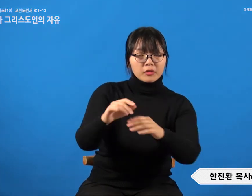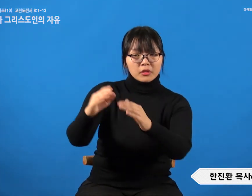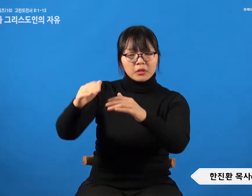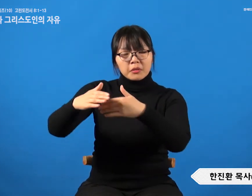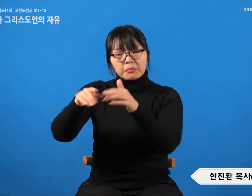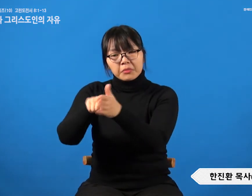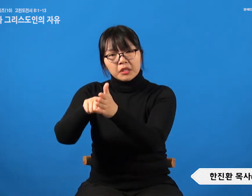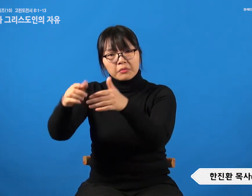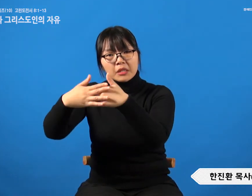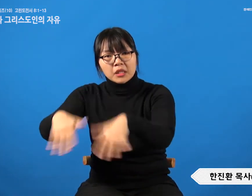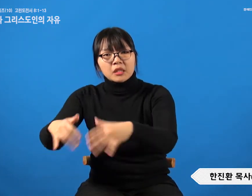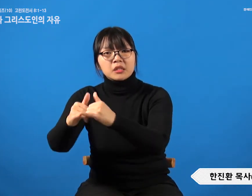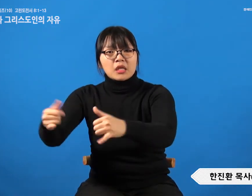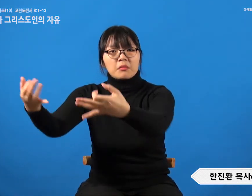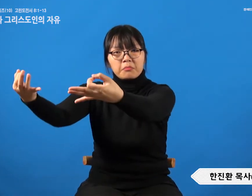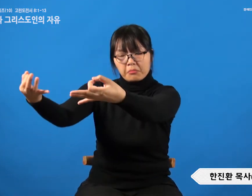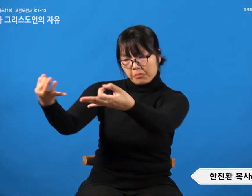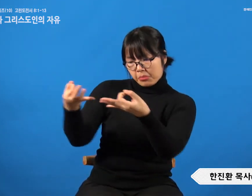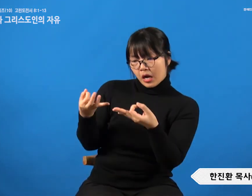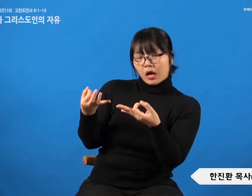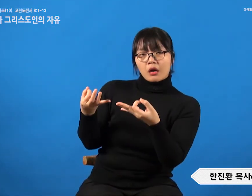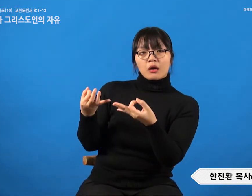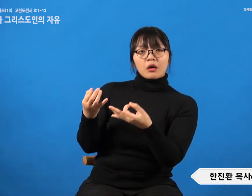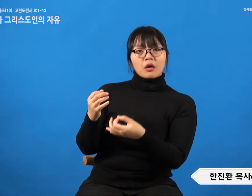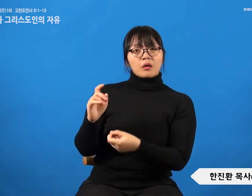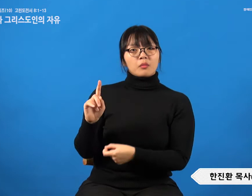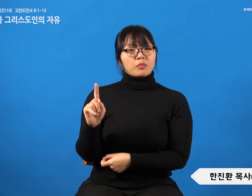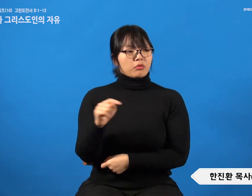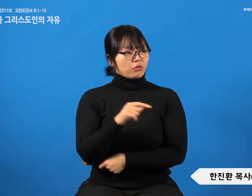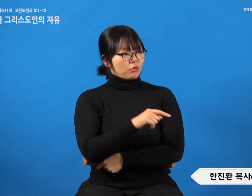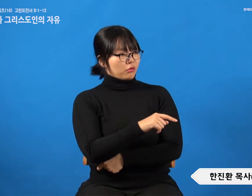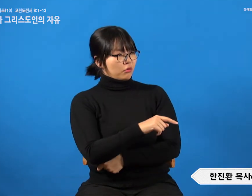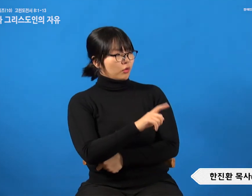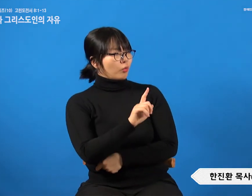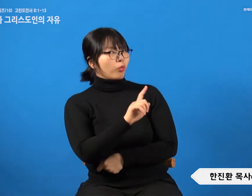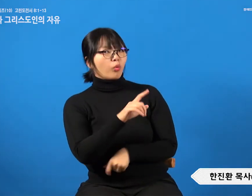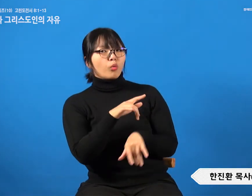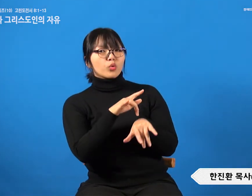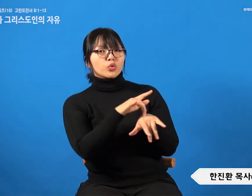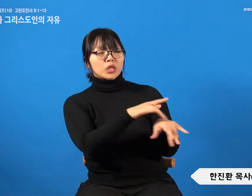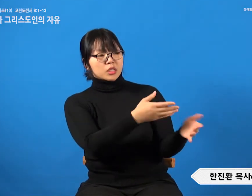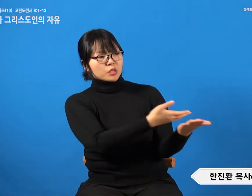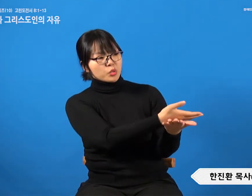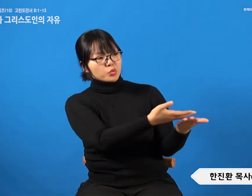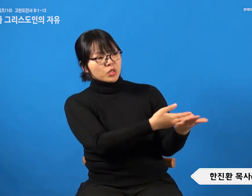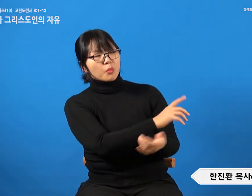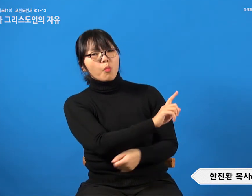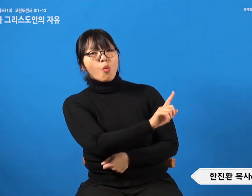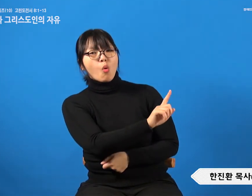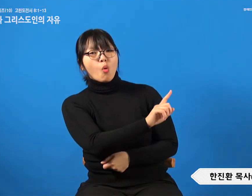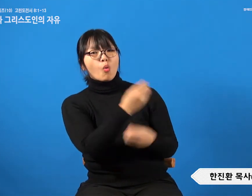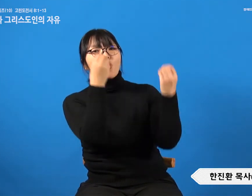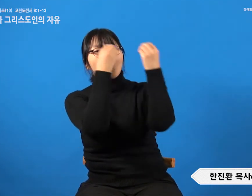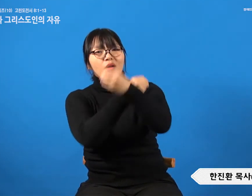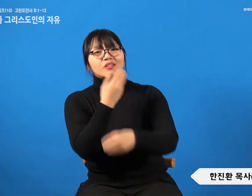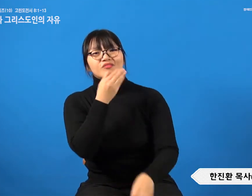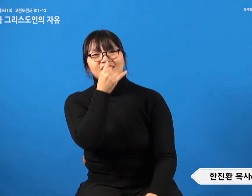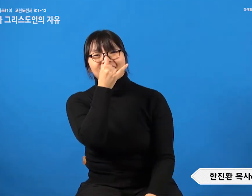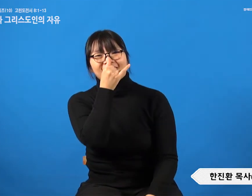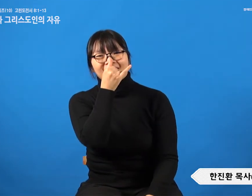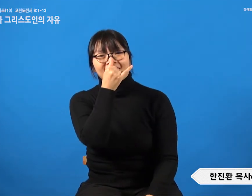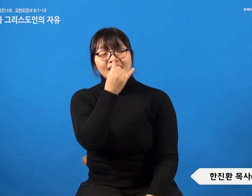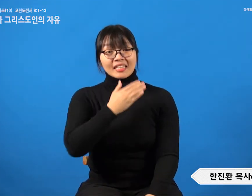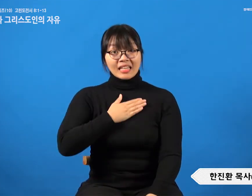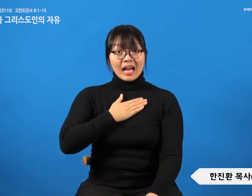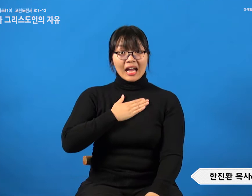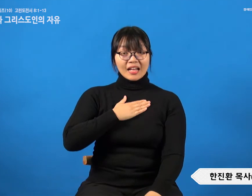우리를 따라 먹으면서 무언가 이 신과 교통할 수 있다고 생각을 하지 않겠습니까?